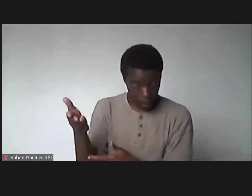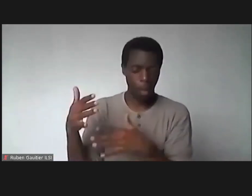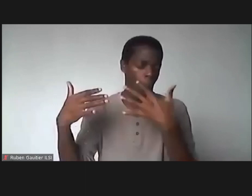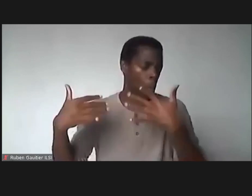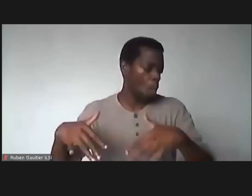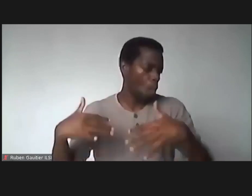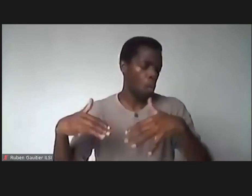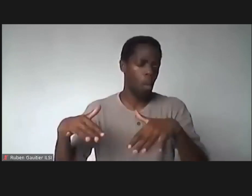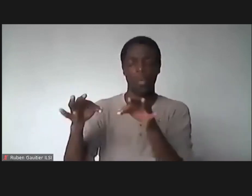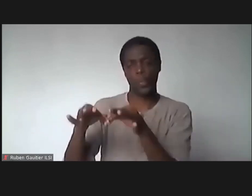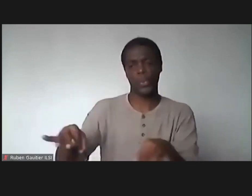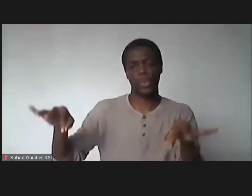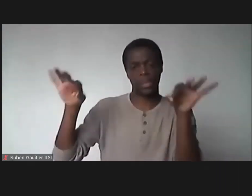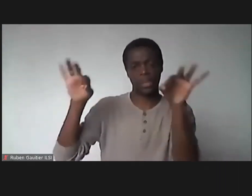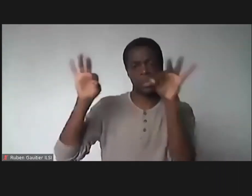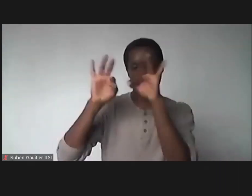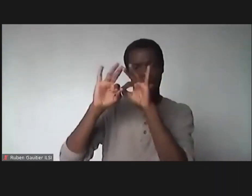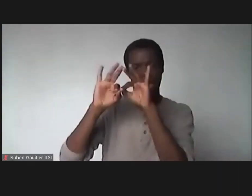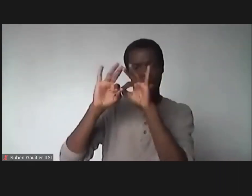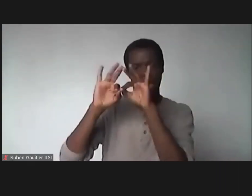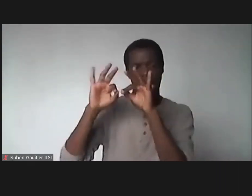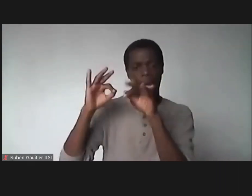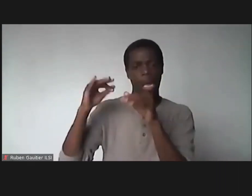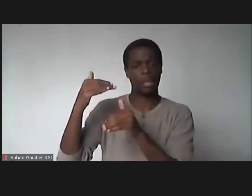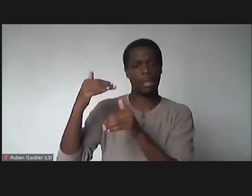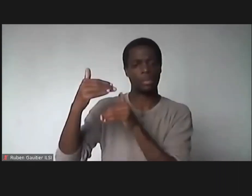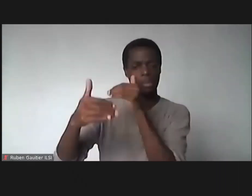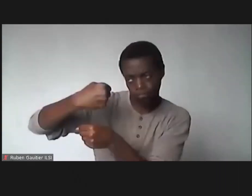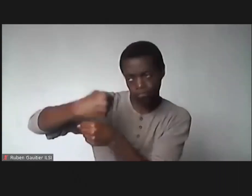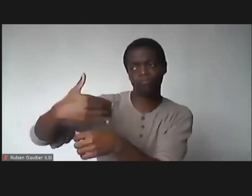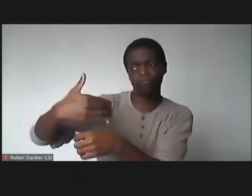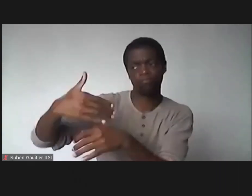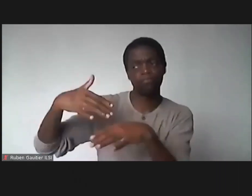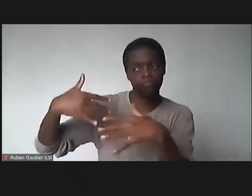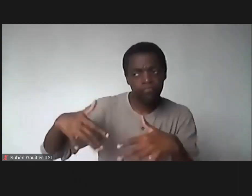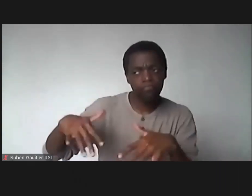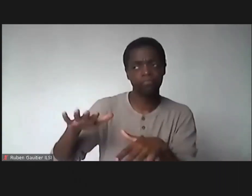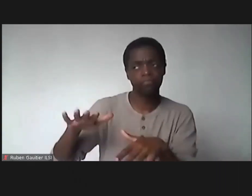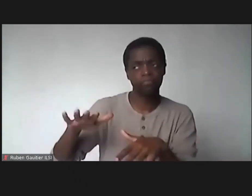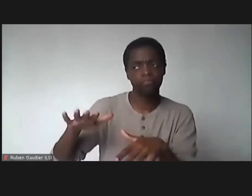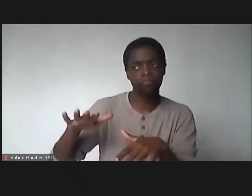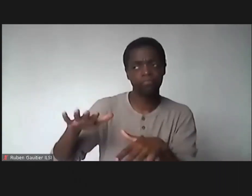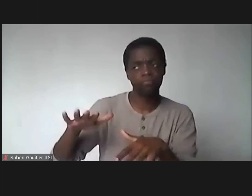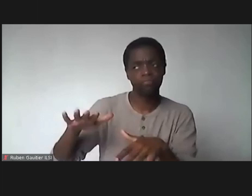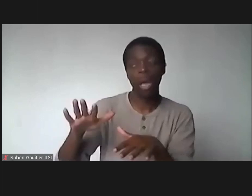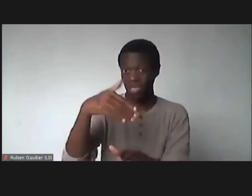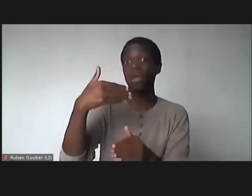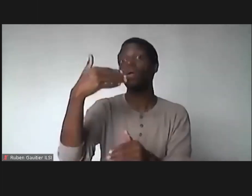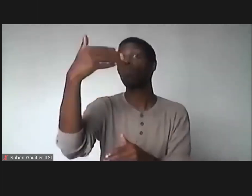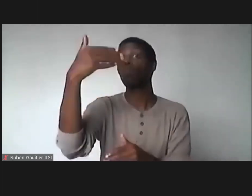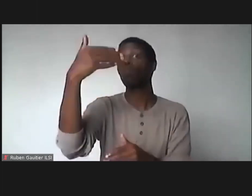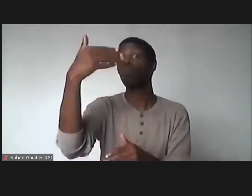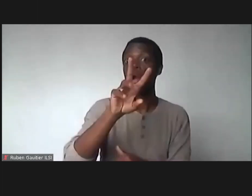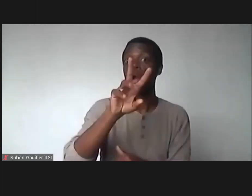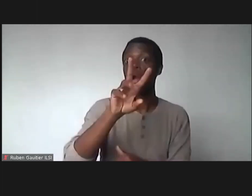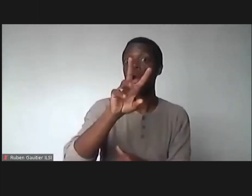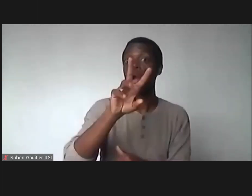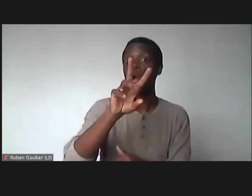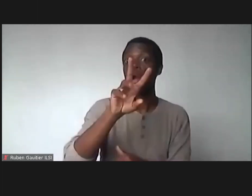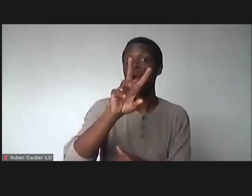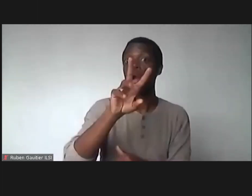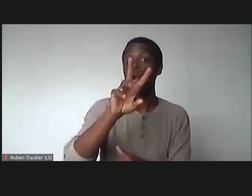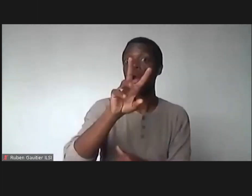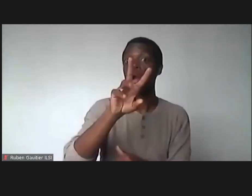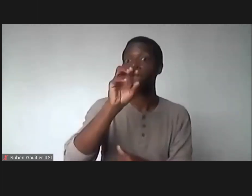camino, ya que el censo va a ser en el 2021 y realmente necesitamos esa información, ¿no? Yo creo sí,